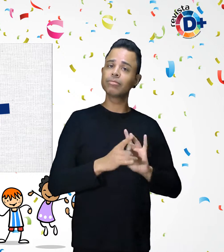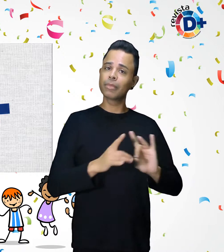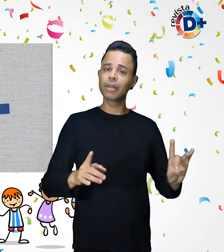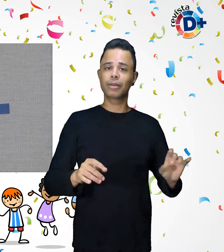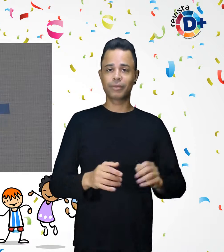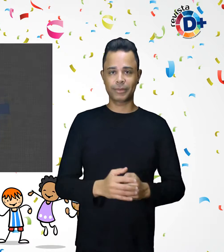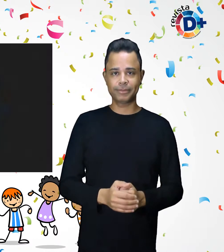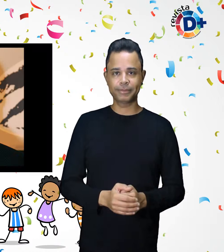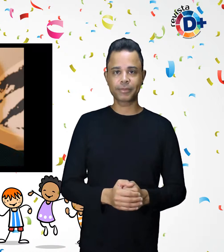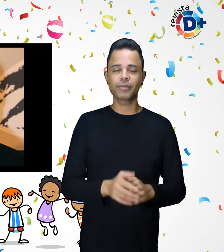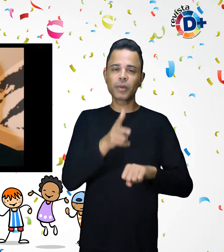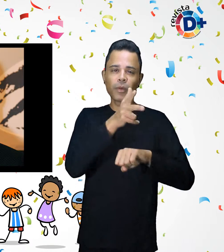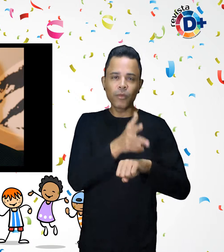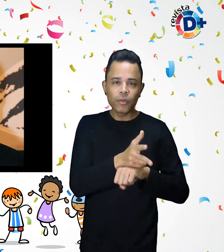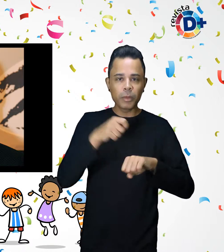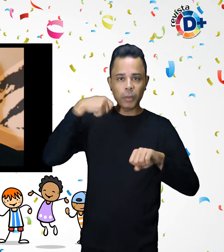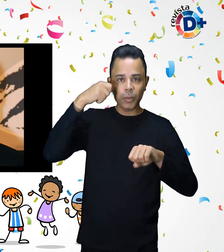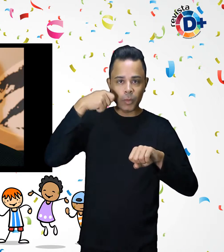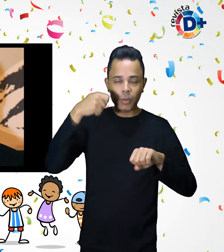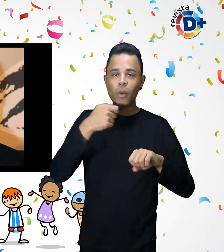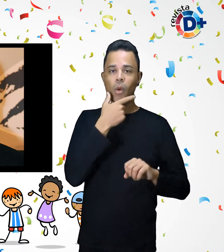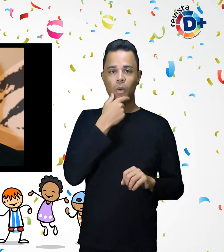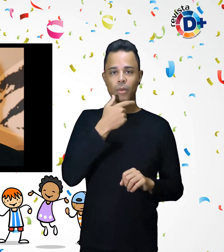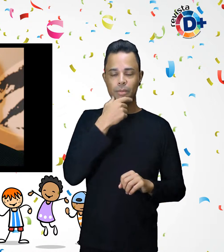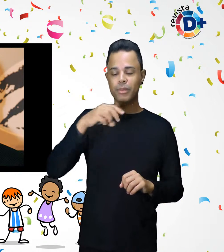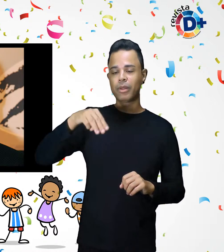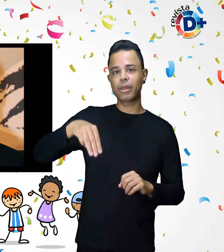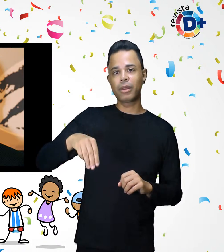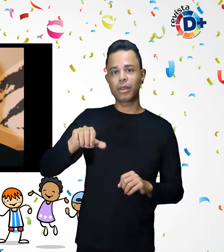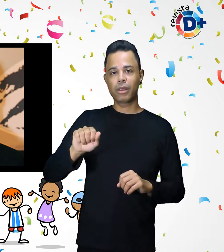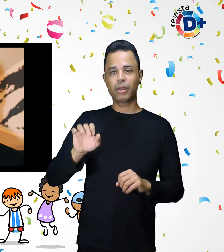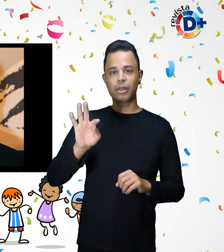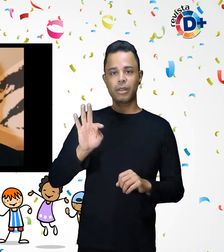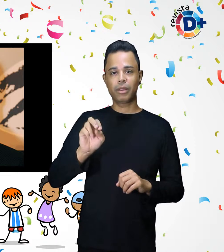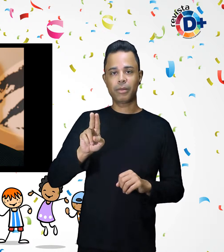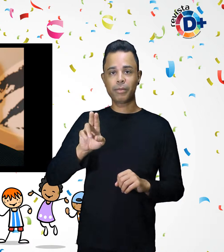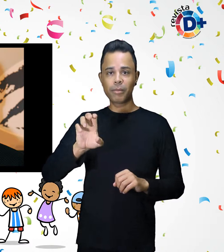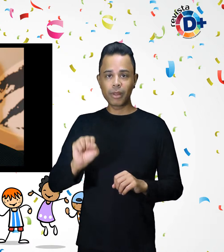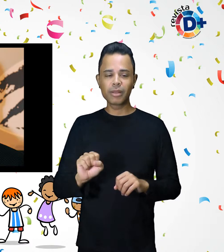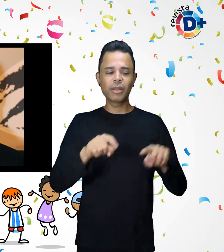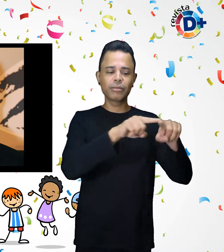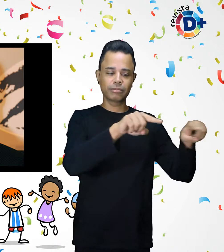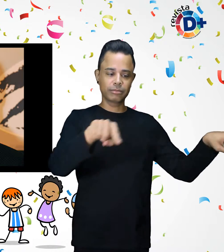O vídeo, narrado pelo ator Matheus Solano, retrata os ambientes vazios da escola e